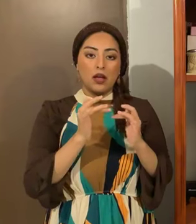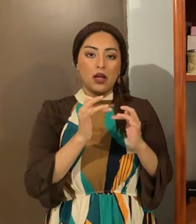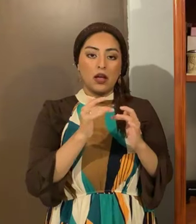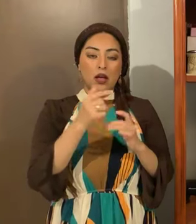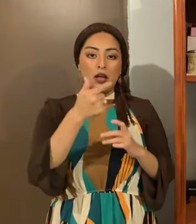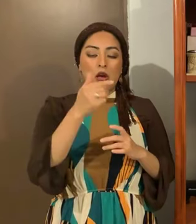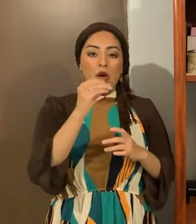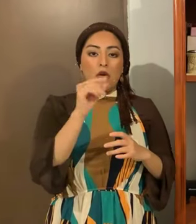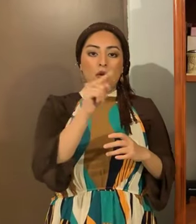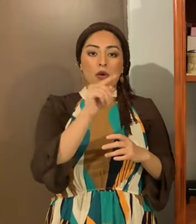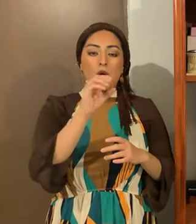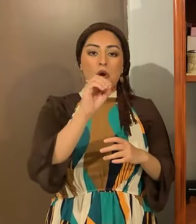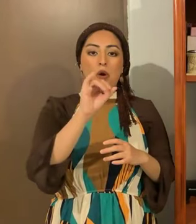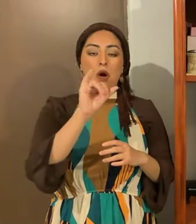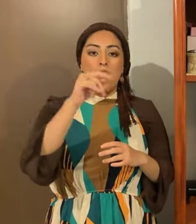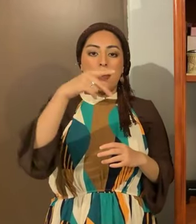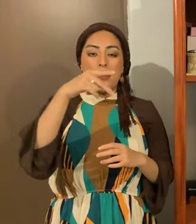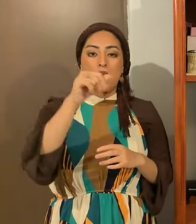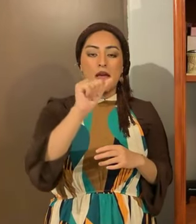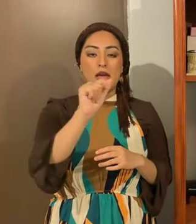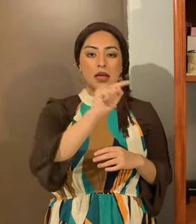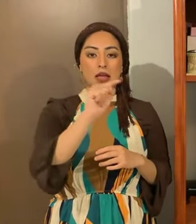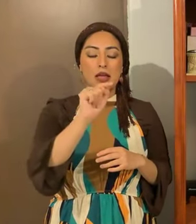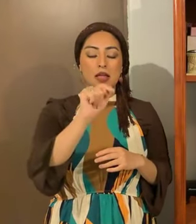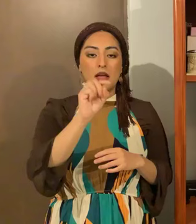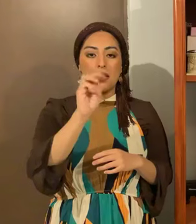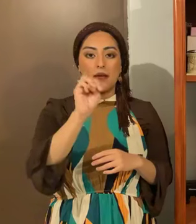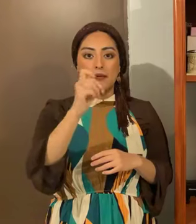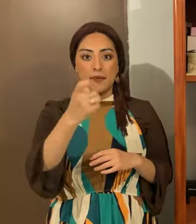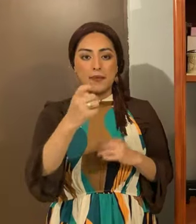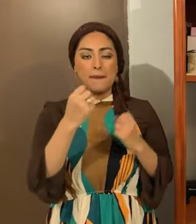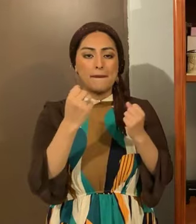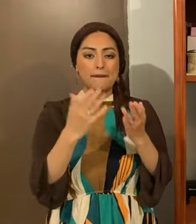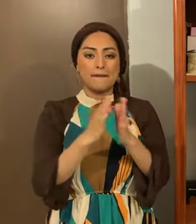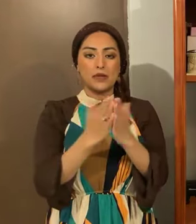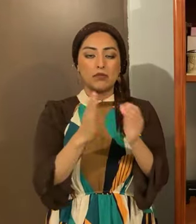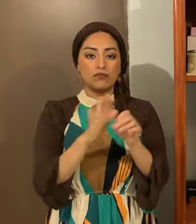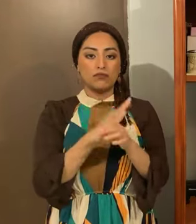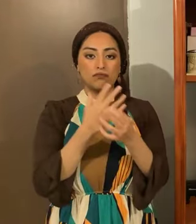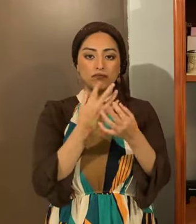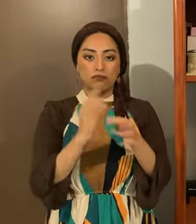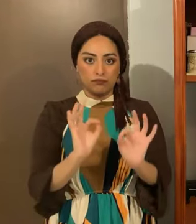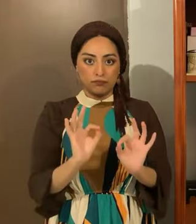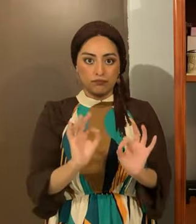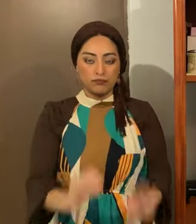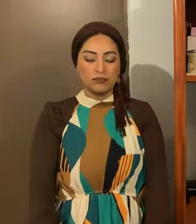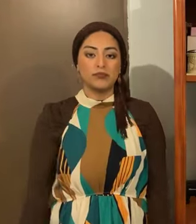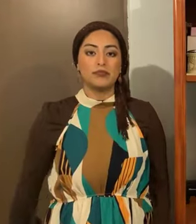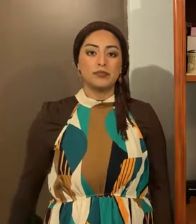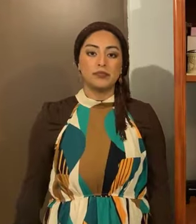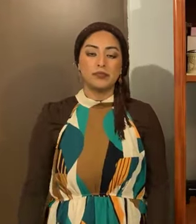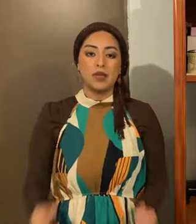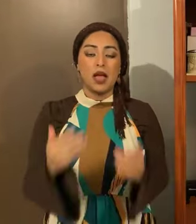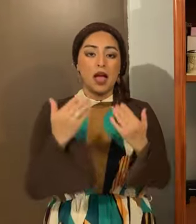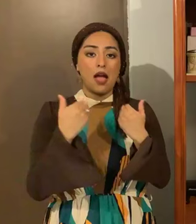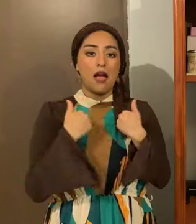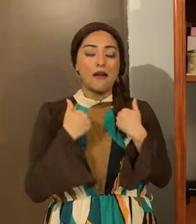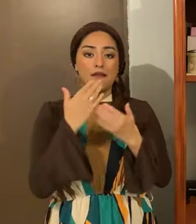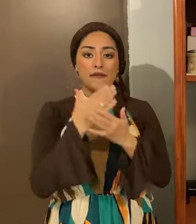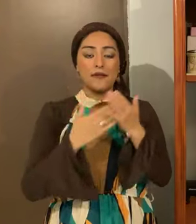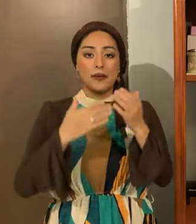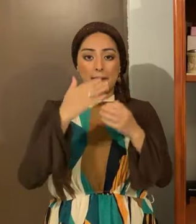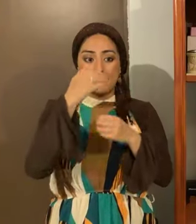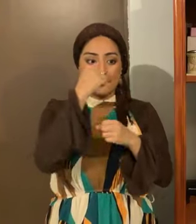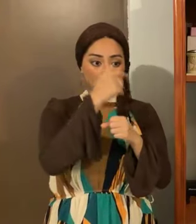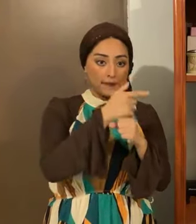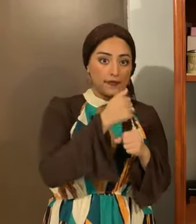gozoypaz.mx y encuentras muchos libros y todos son totalmente gratis. Hay hermanos que nos han